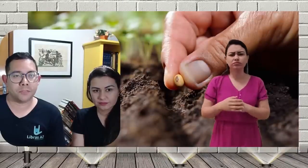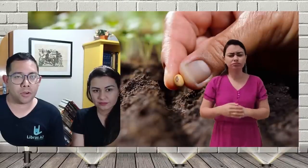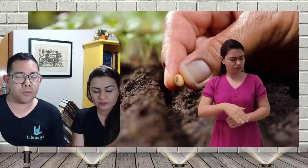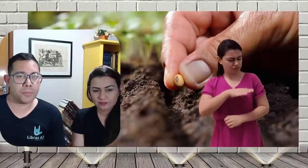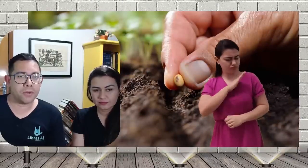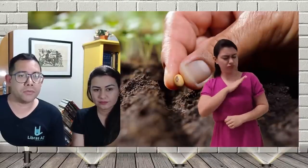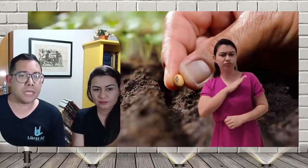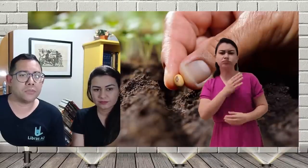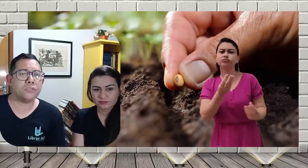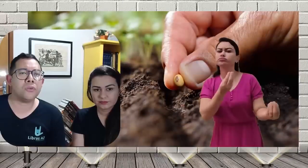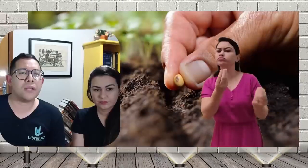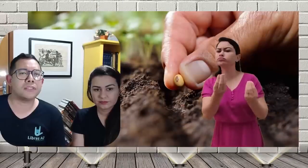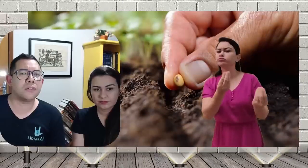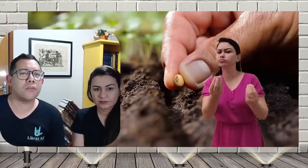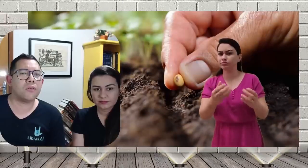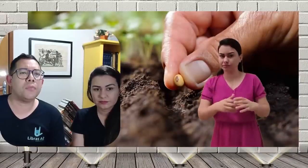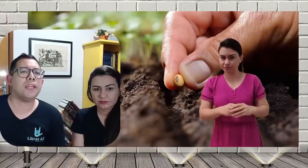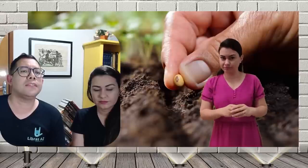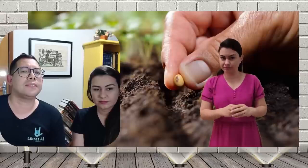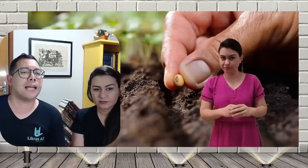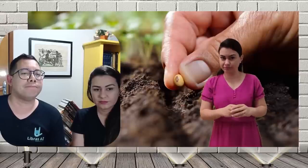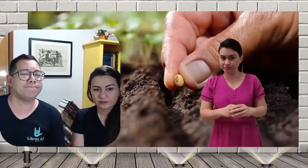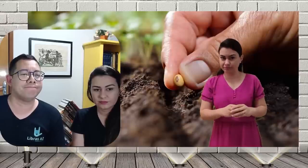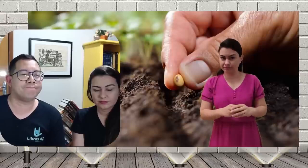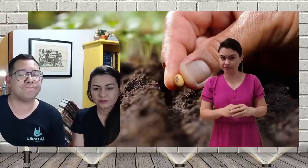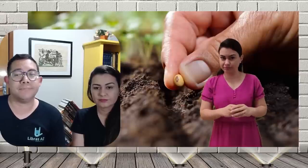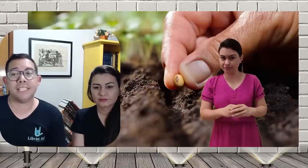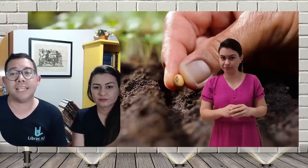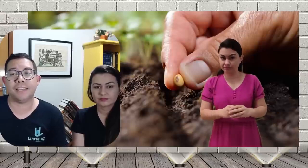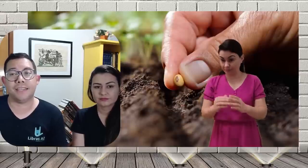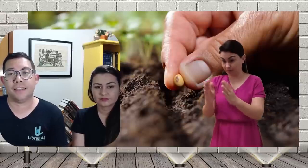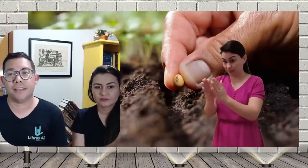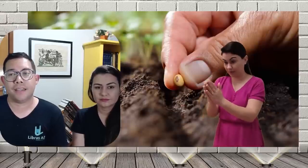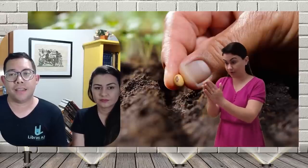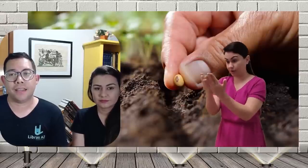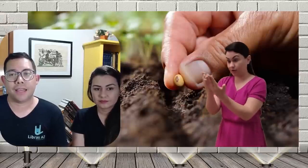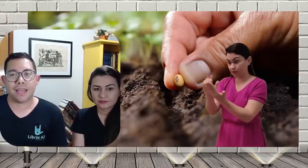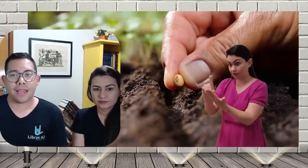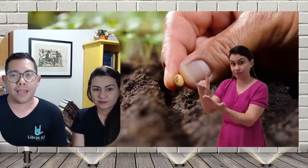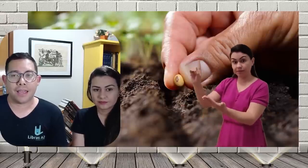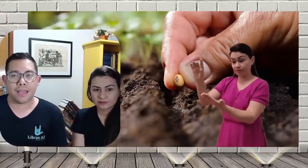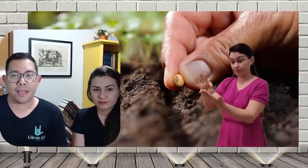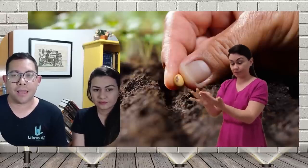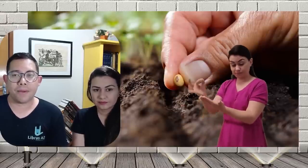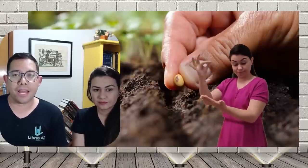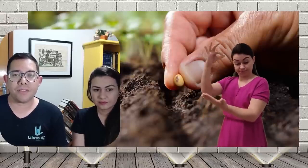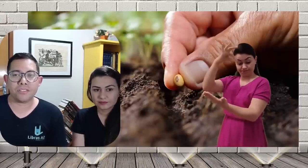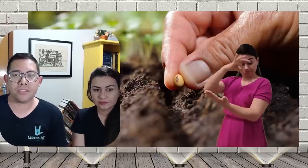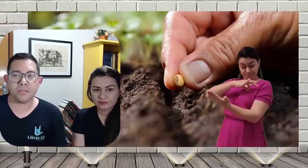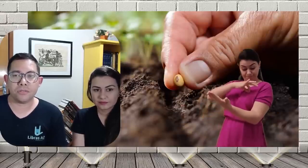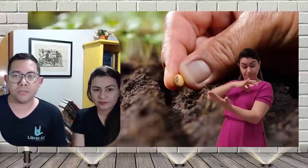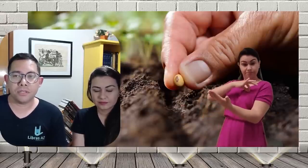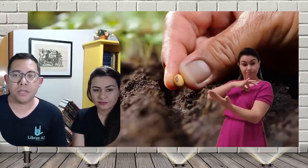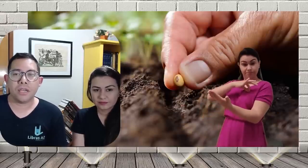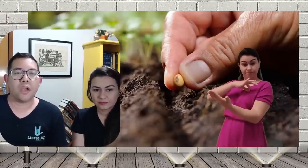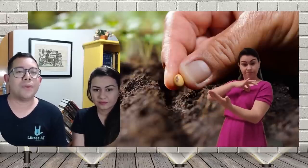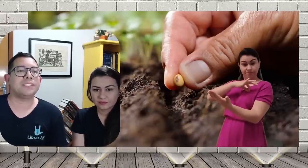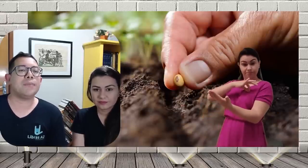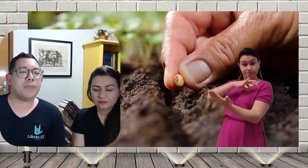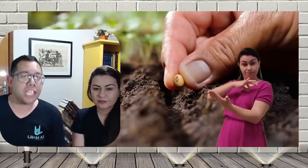Ó, vou perguntar. O seu coração, como que ele está? E aí? A palavra de Deus é uma semente